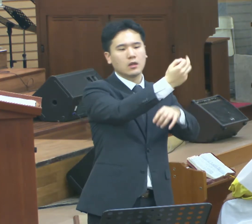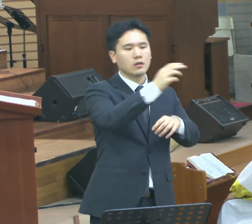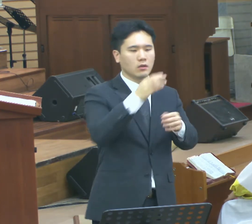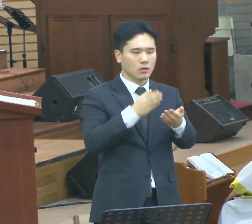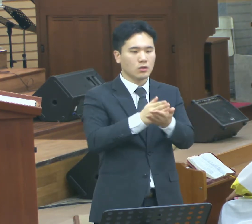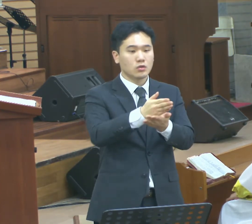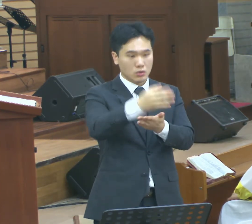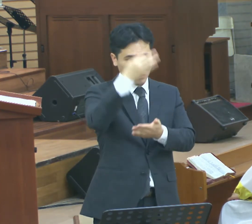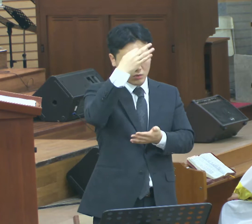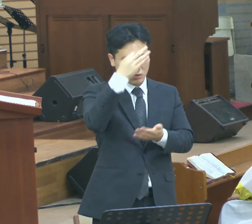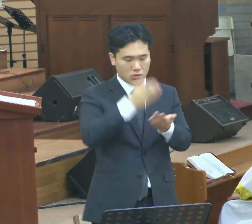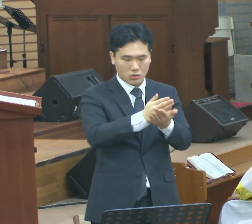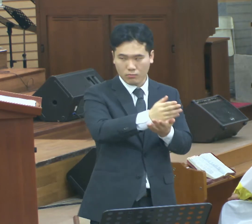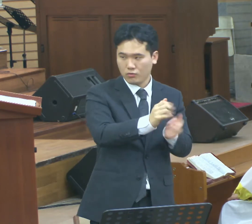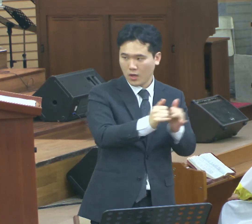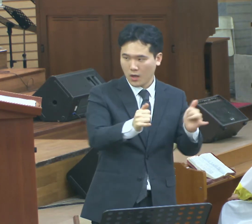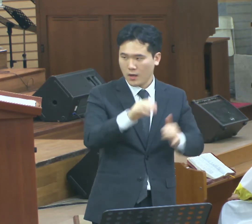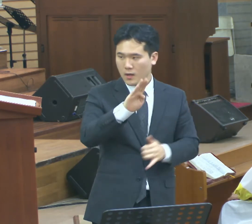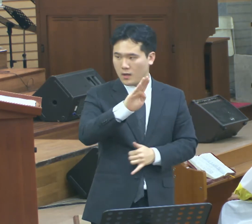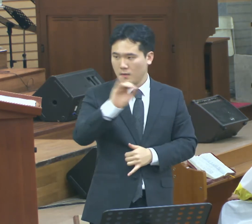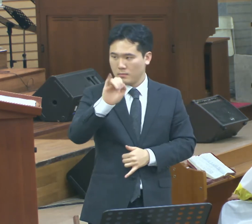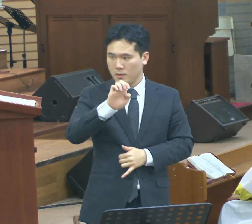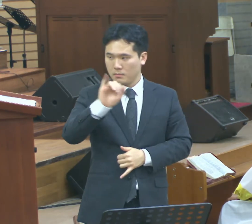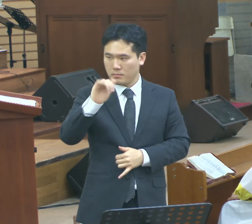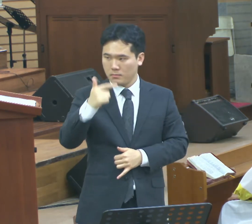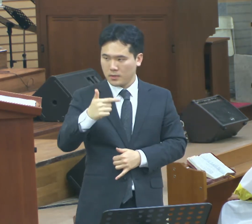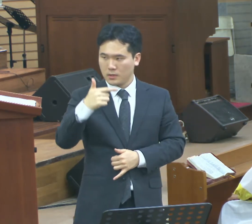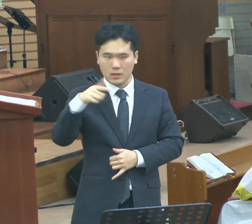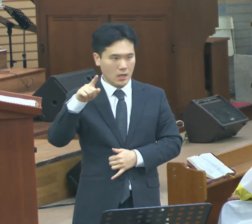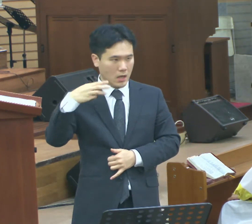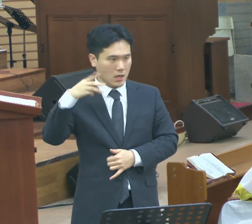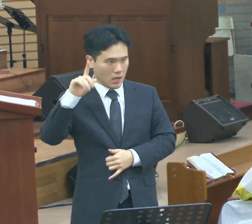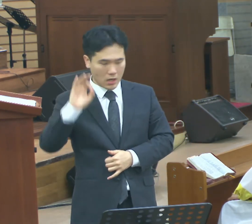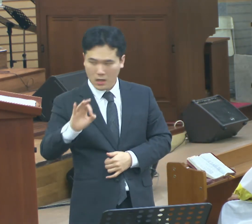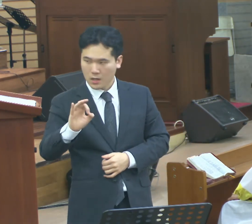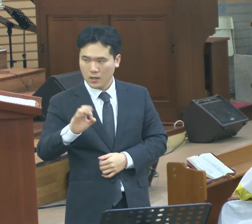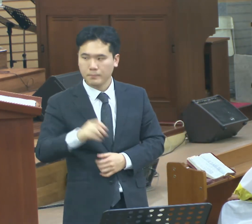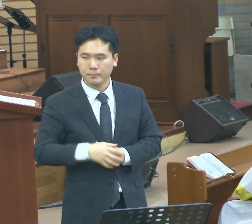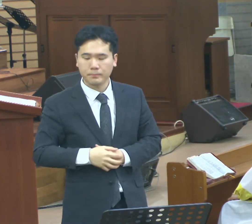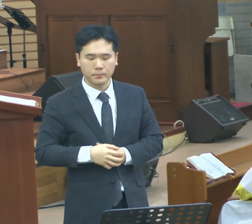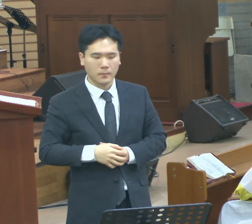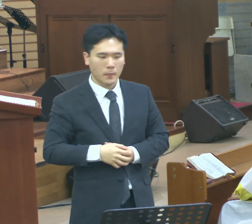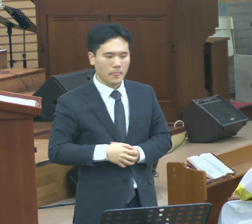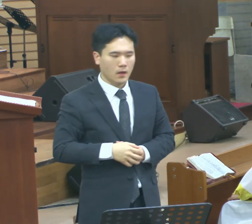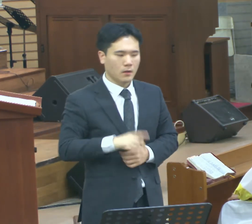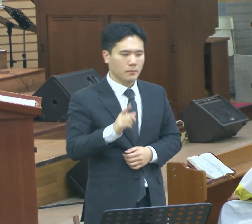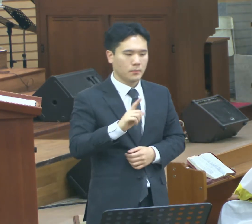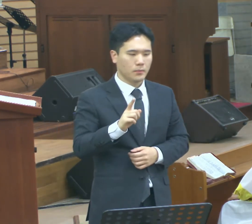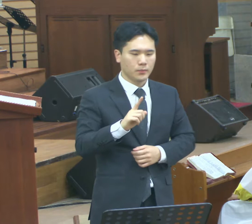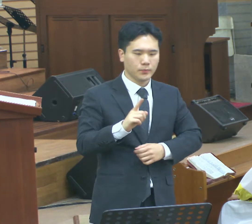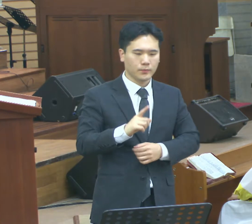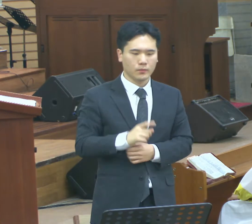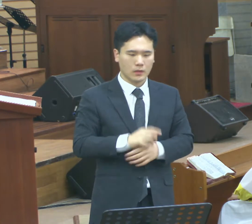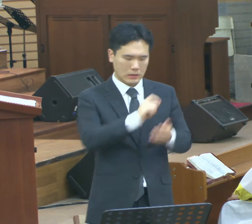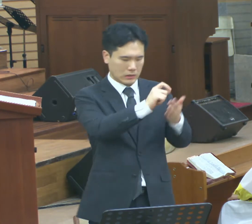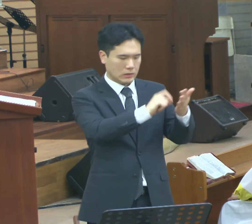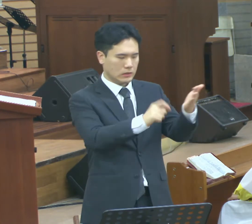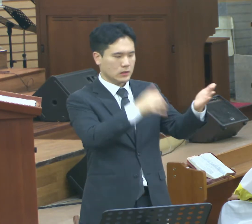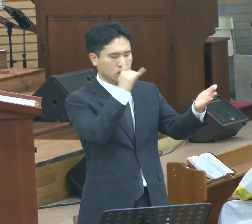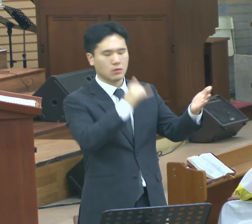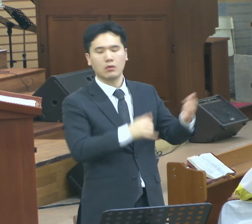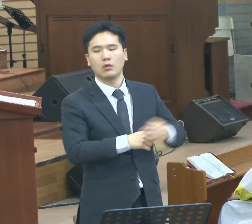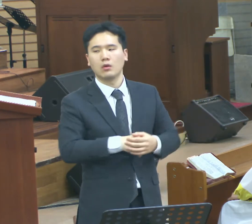이분의 글이 소개됐는데 이분의 그 막 긴 글을 기자가 핵심을 딱 해서 이렇게 크게 글을 했는데 뭐라고